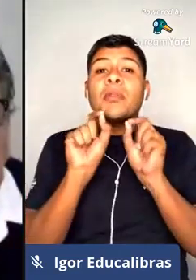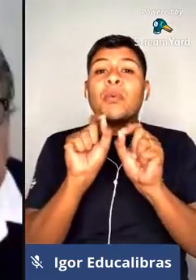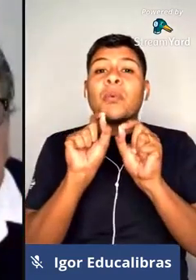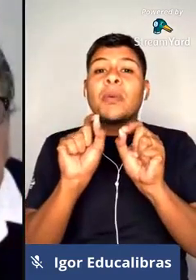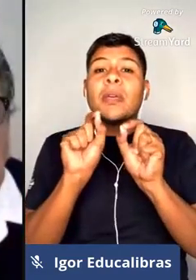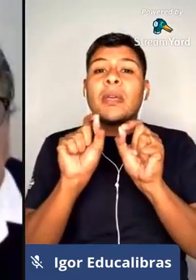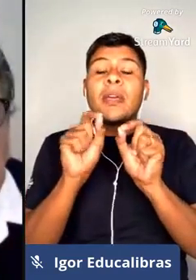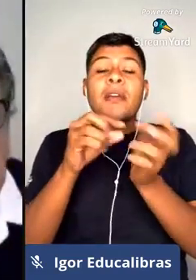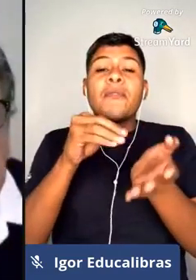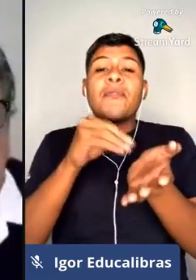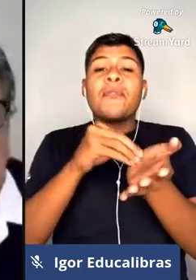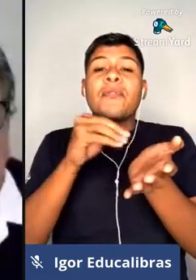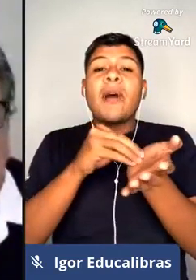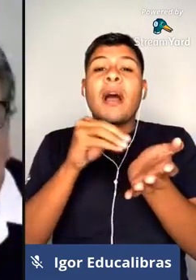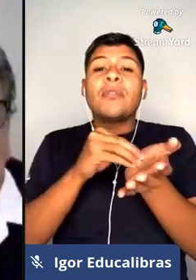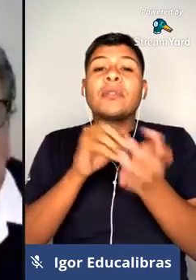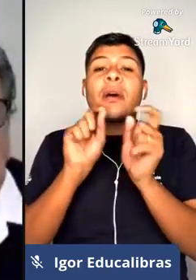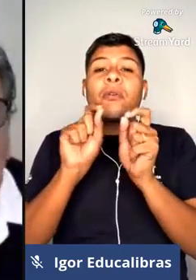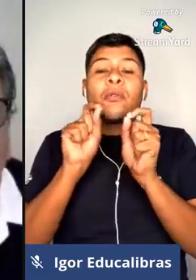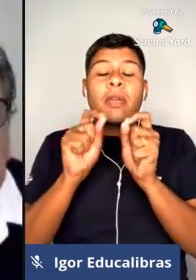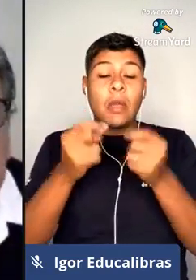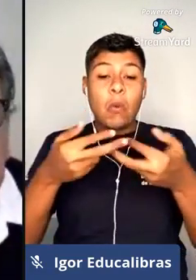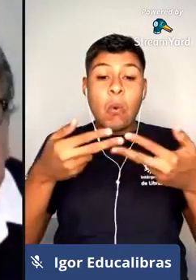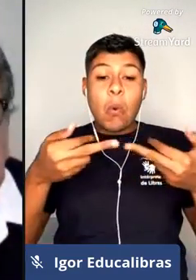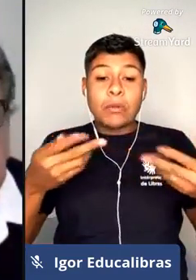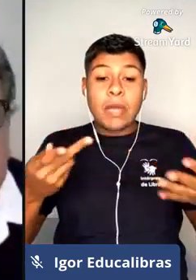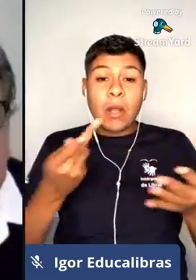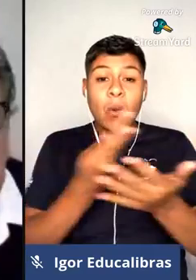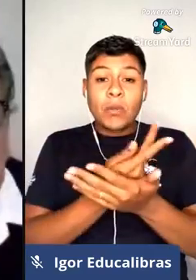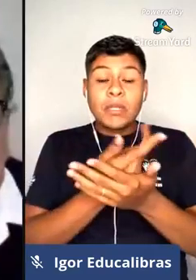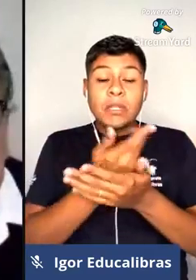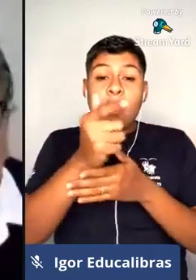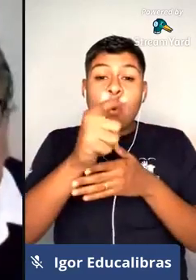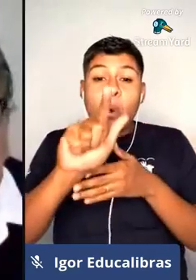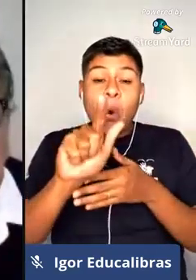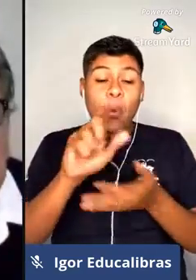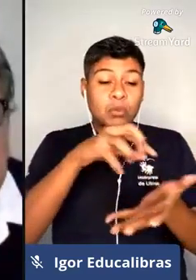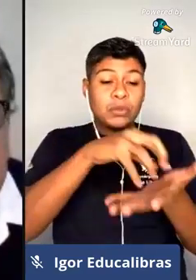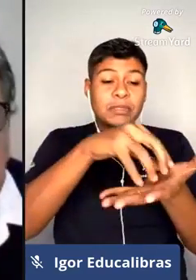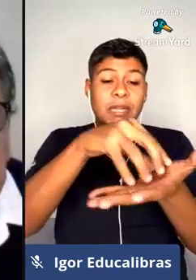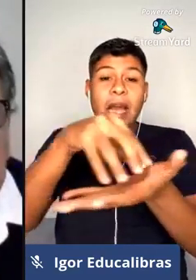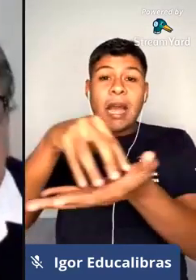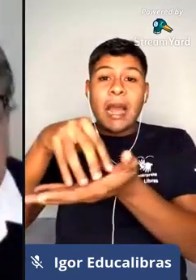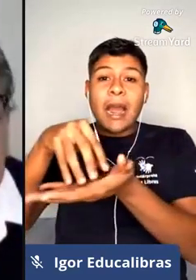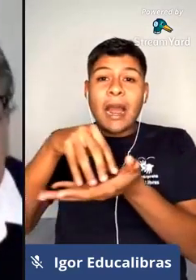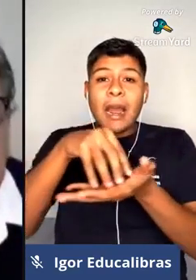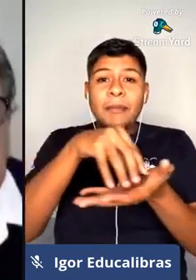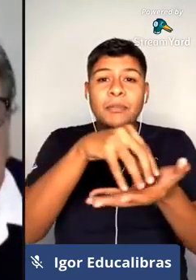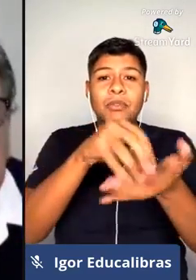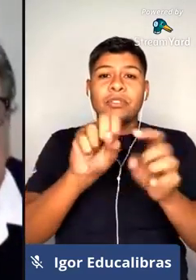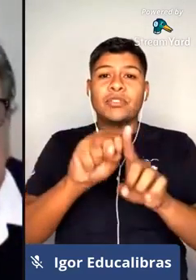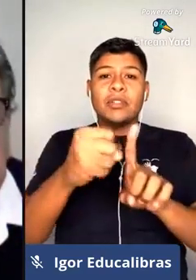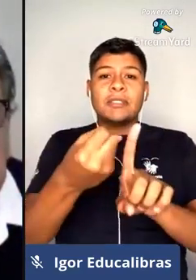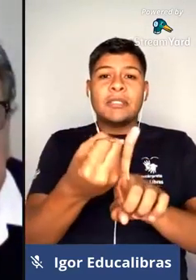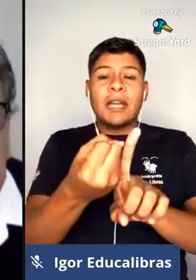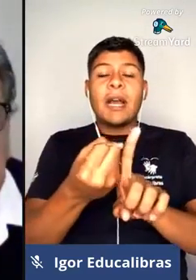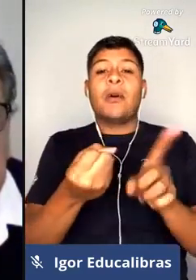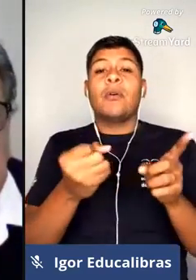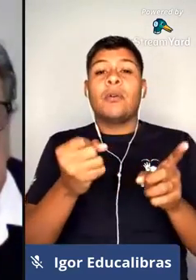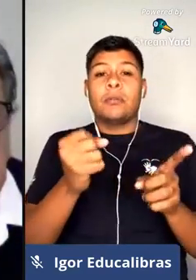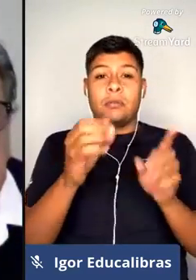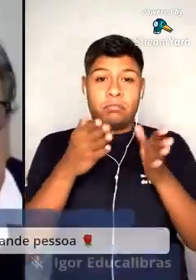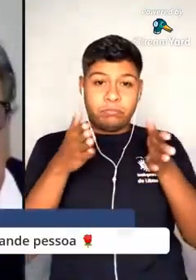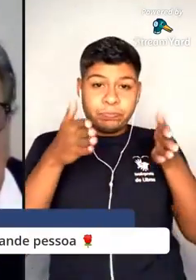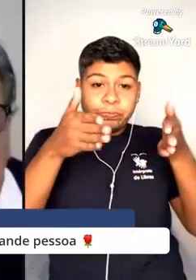uma falta muito grande de ações de outros ramos e outros entes sociais a favor de pessoas